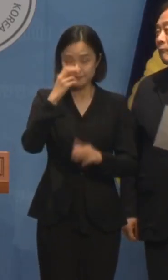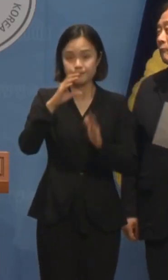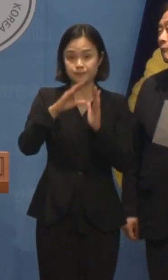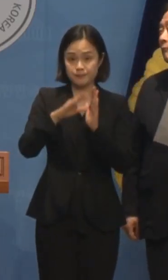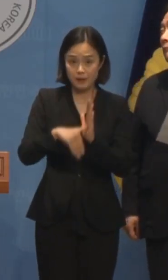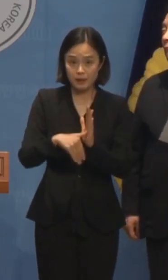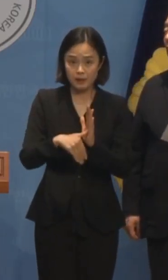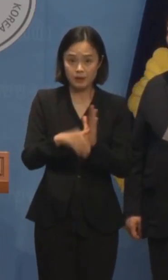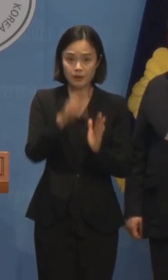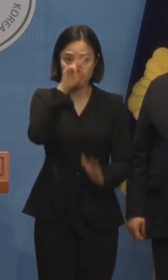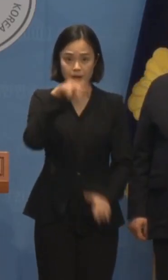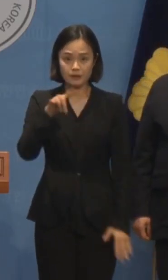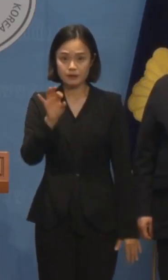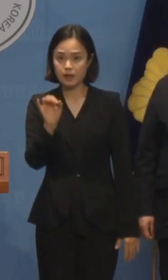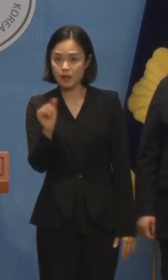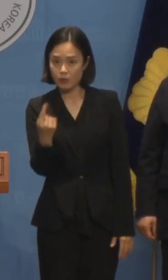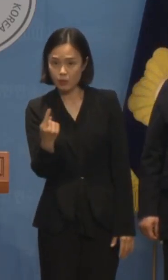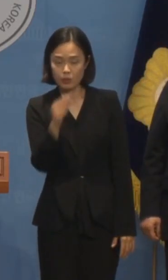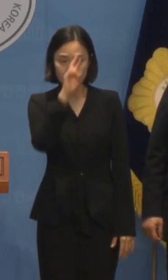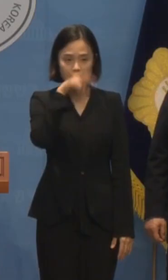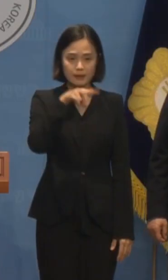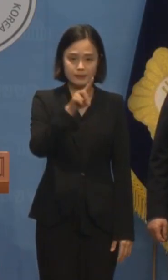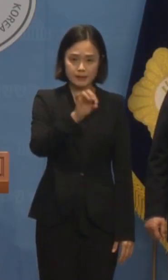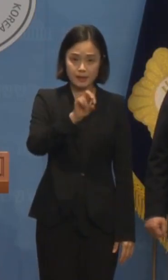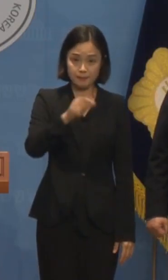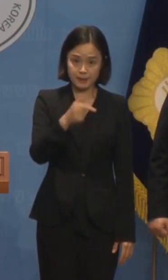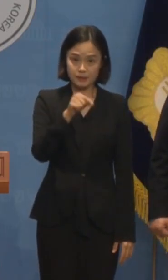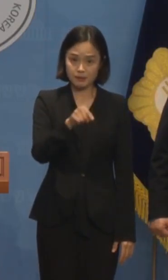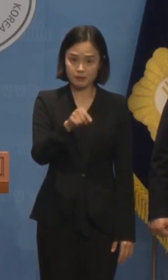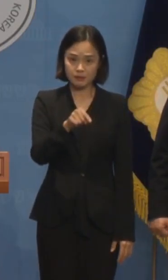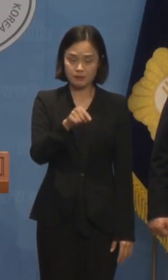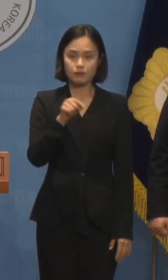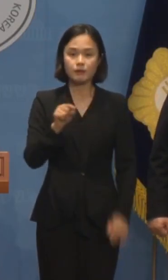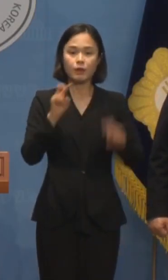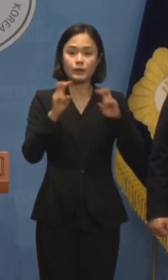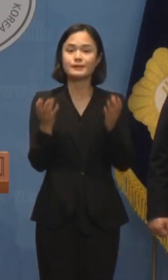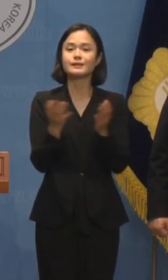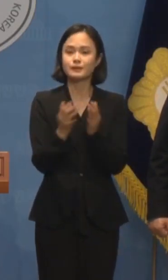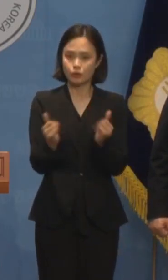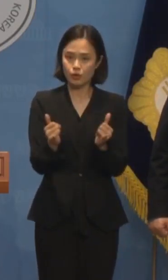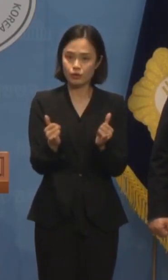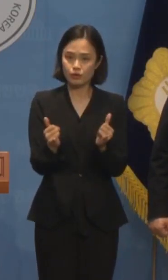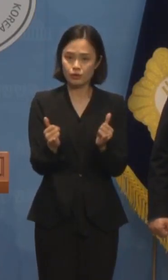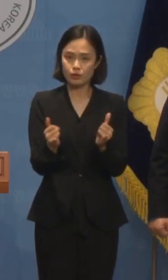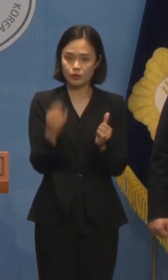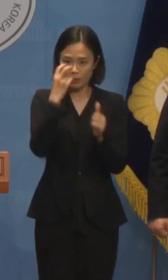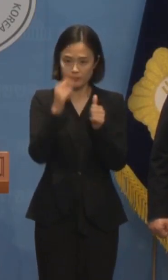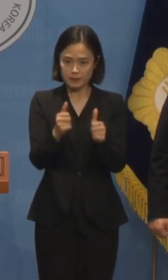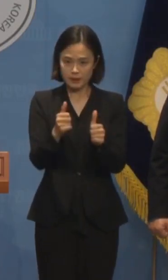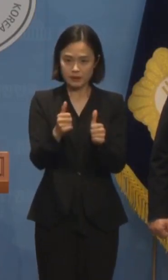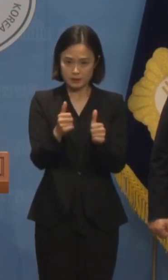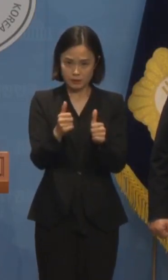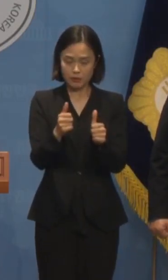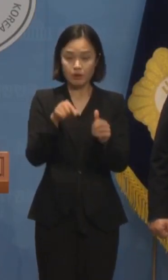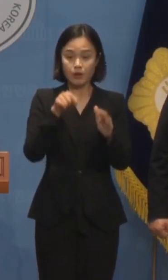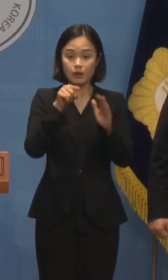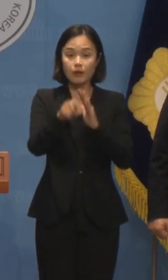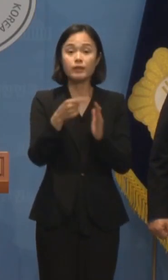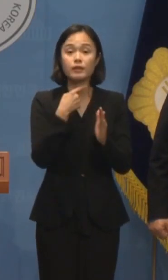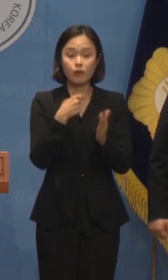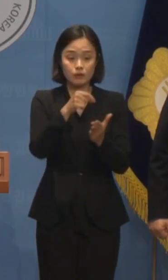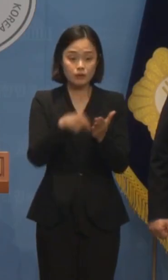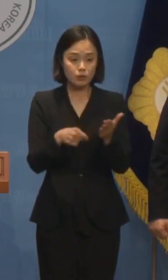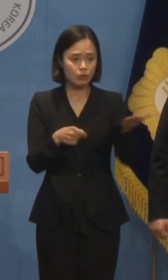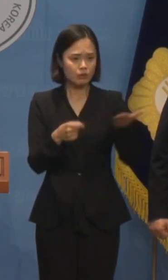박상웅, 박상민 등 쌍방울 직원들의 검찰청 출입구역을 제출해달라고 요구했으나 이건 아직까지 제출하지 않고